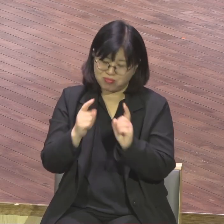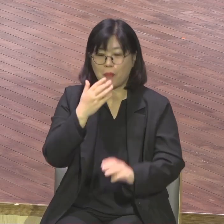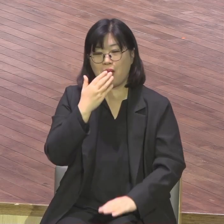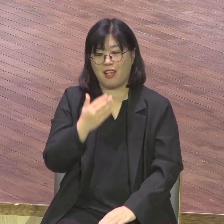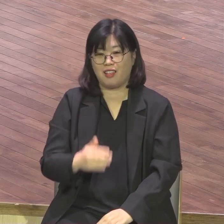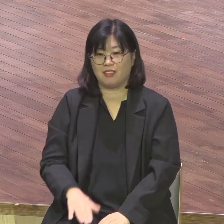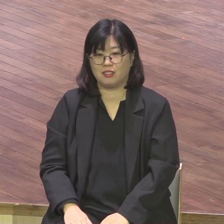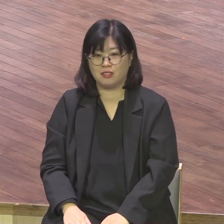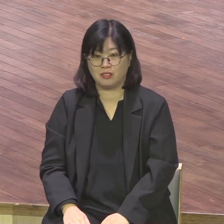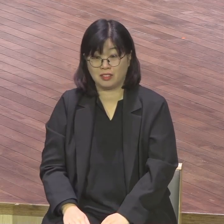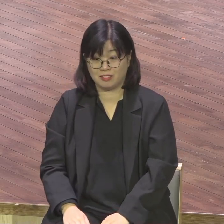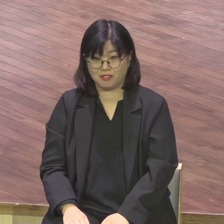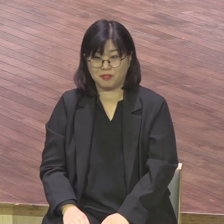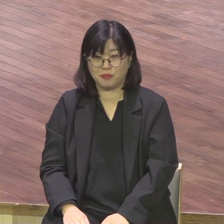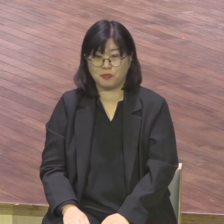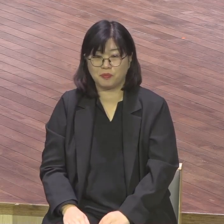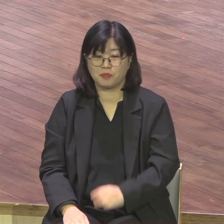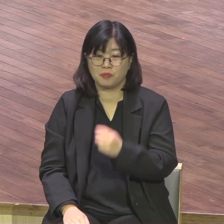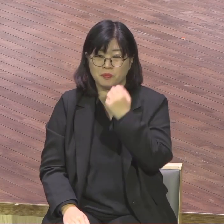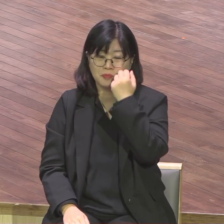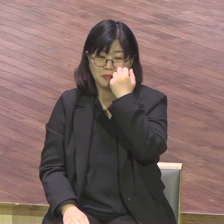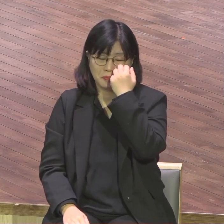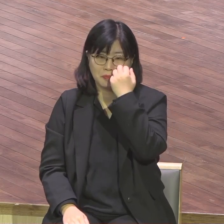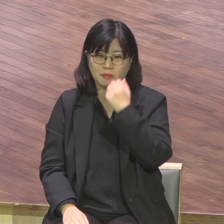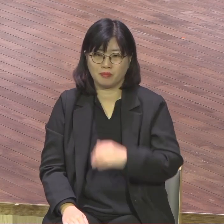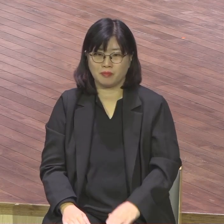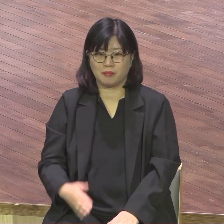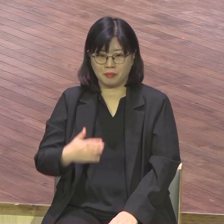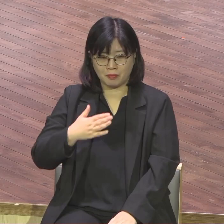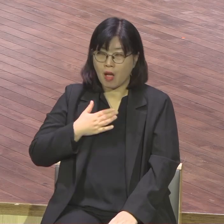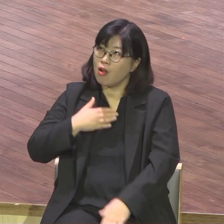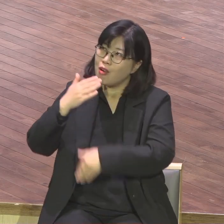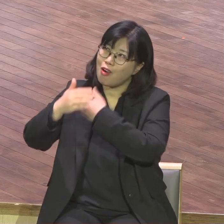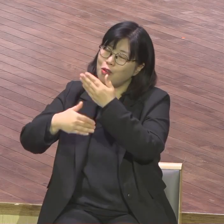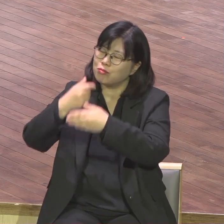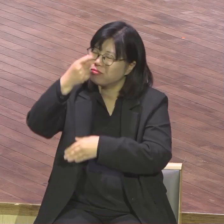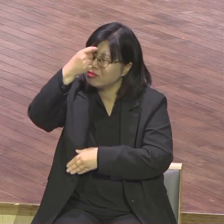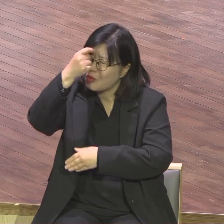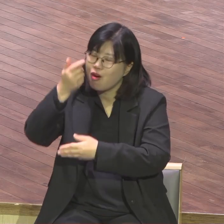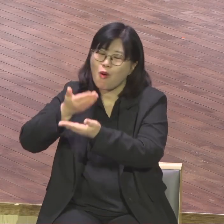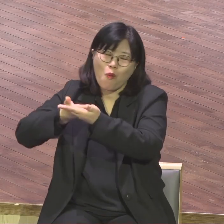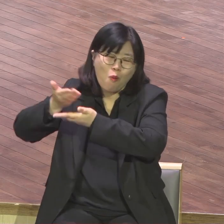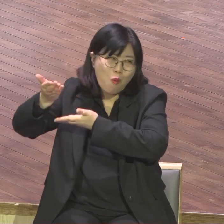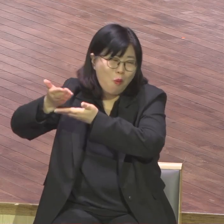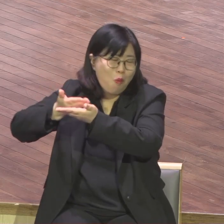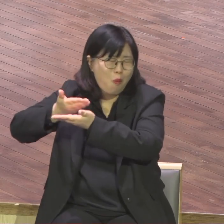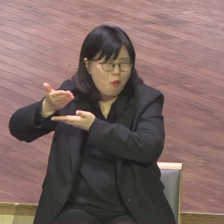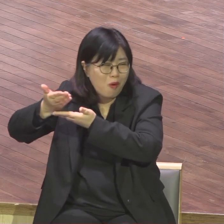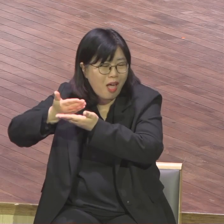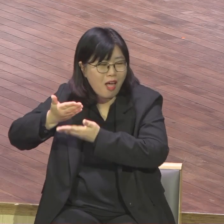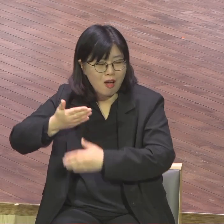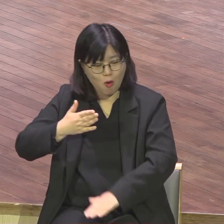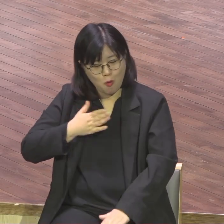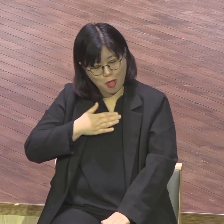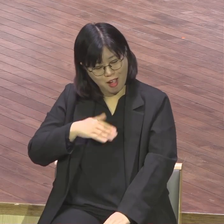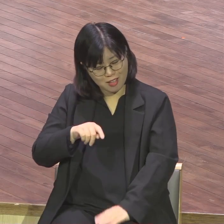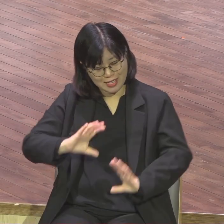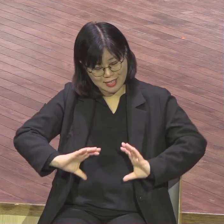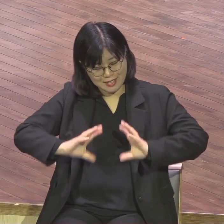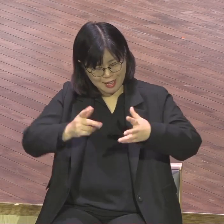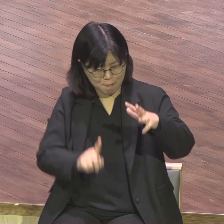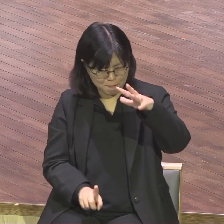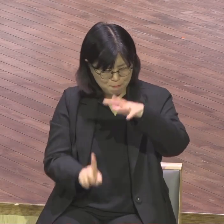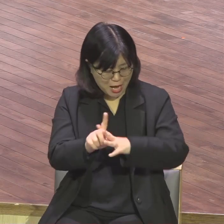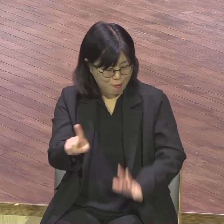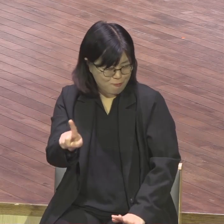그럼 끝난 거 아닙니까? 내가 제일 복받은 사람이구나. 내가 제일 행복한 사람이구나. 아멘 안